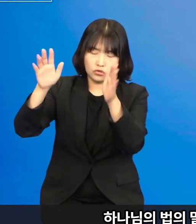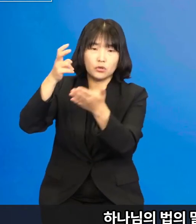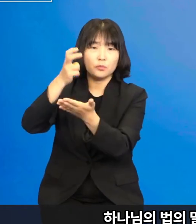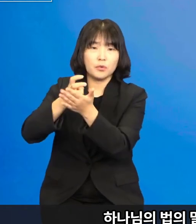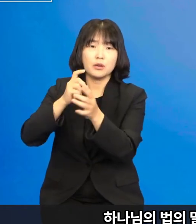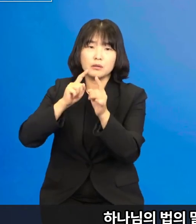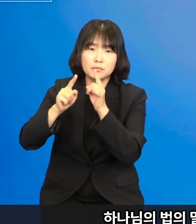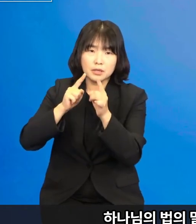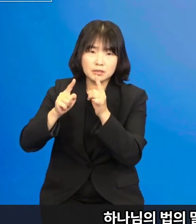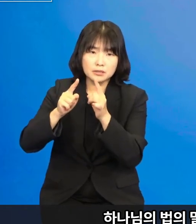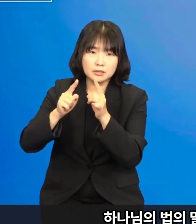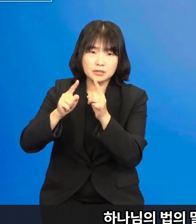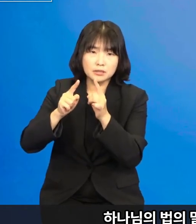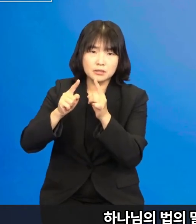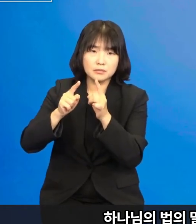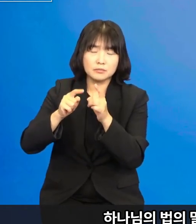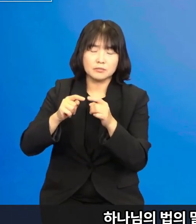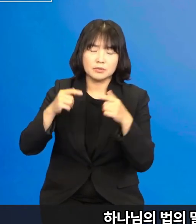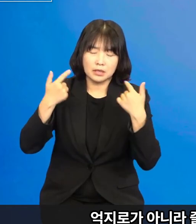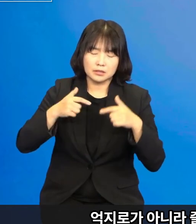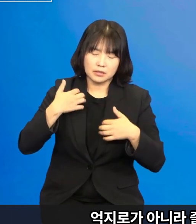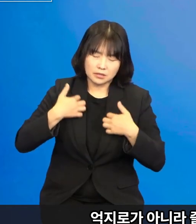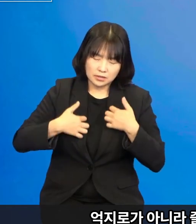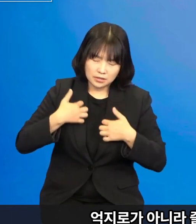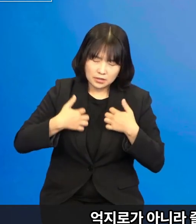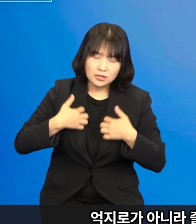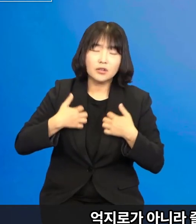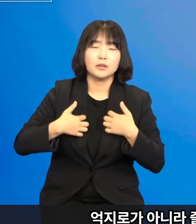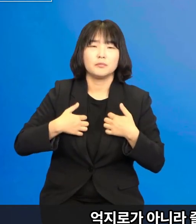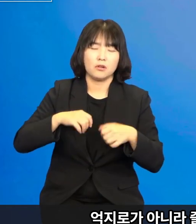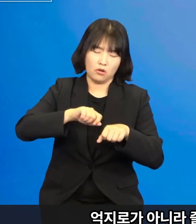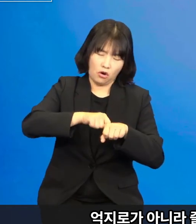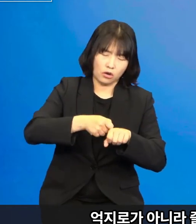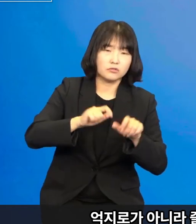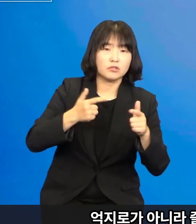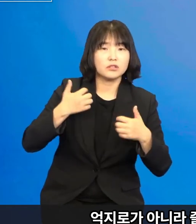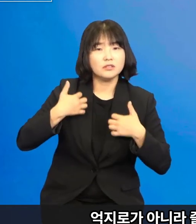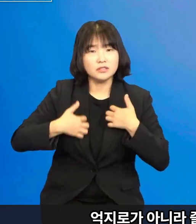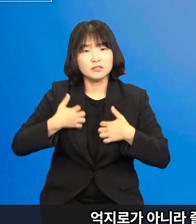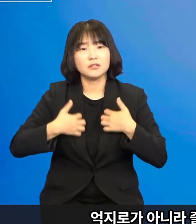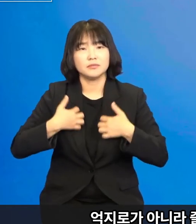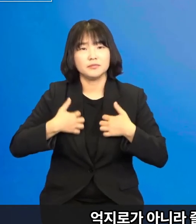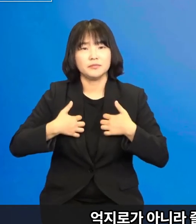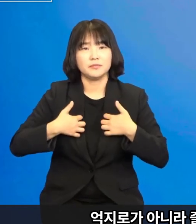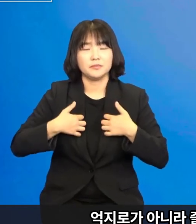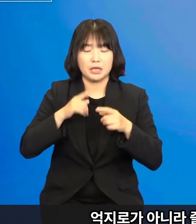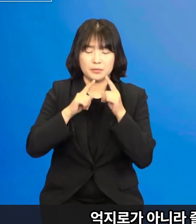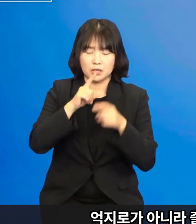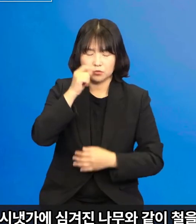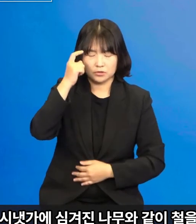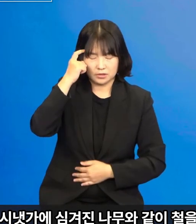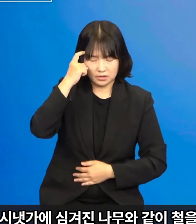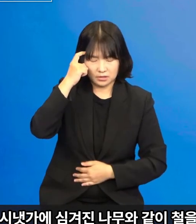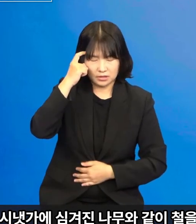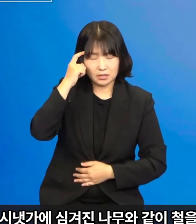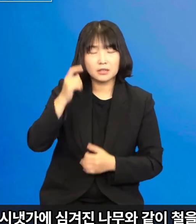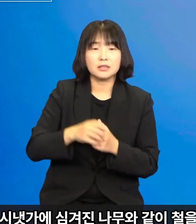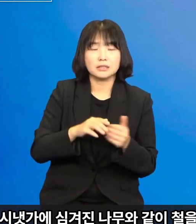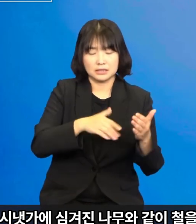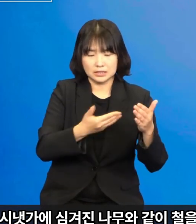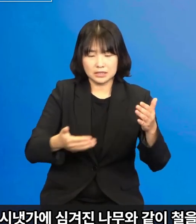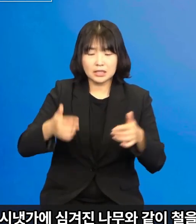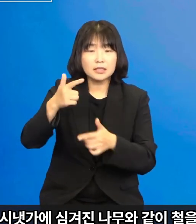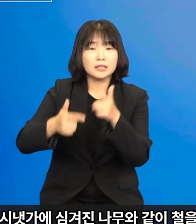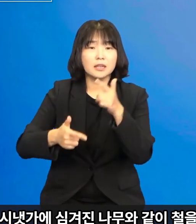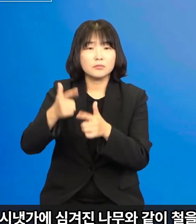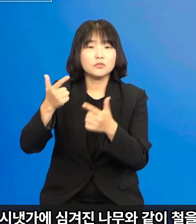법의 말씀을 주야로 즐거워하며, 억지로가 아니라 즐거워하며 말씀을 묵상하여 시냇가에 심겨진